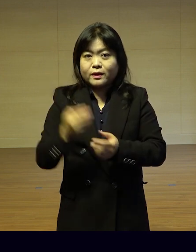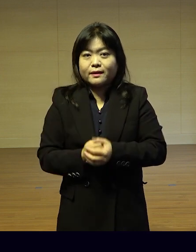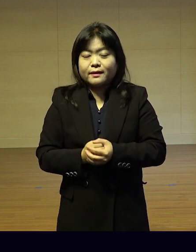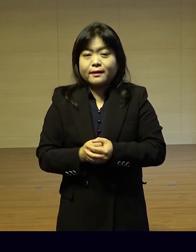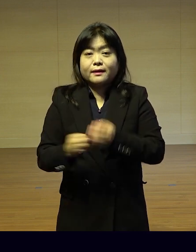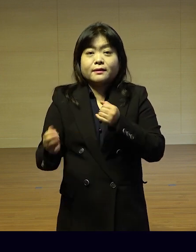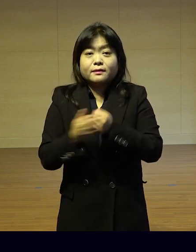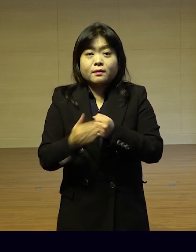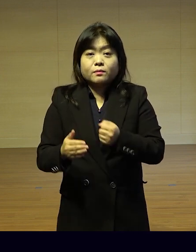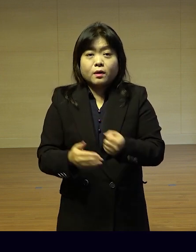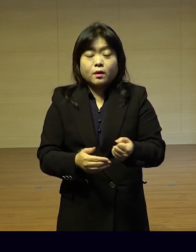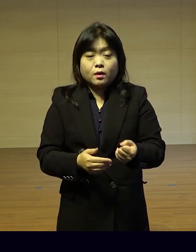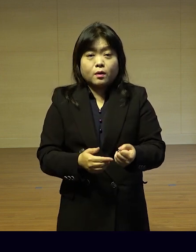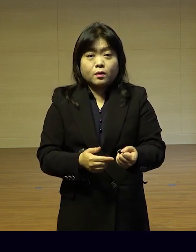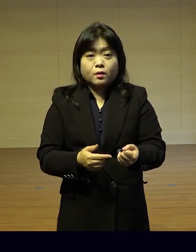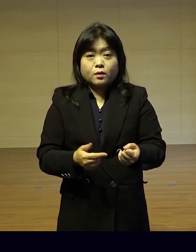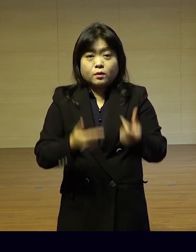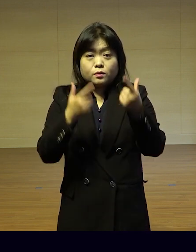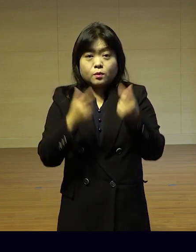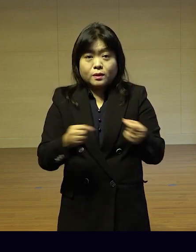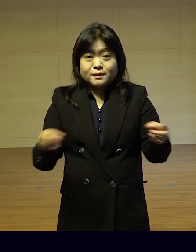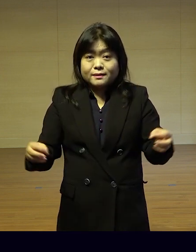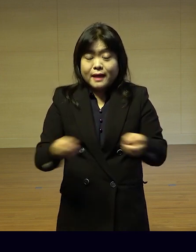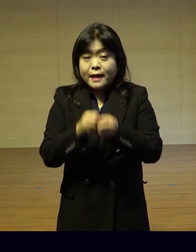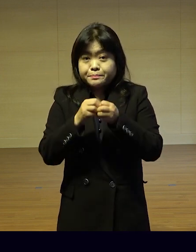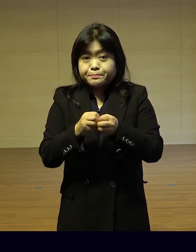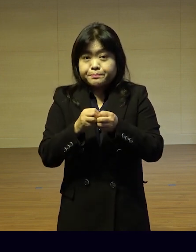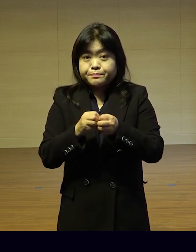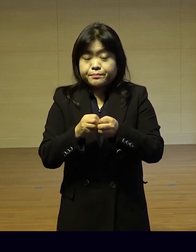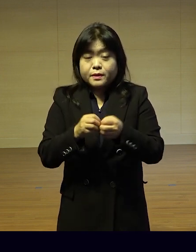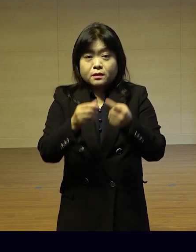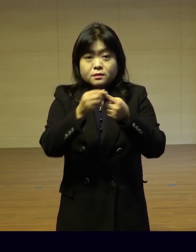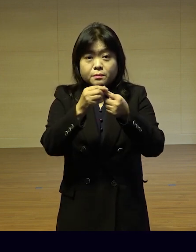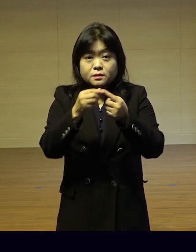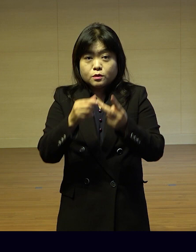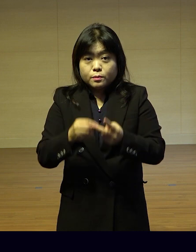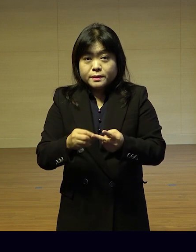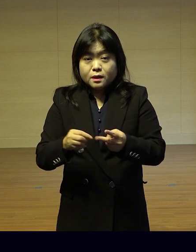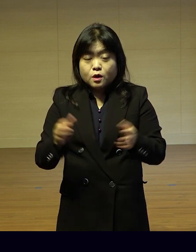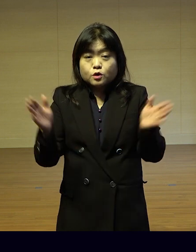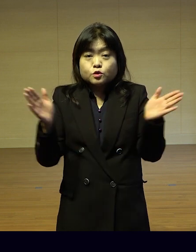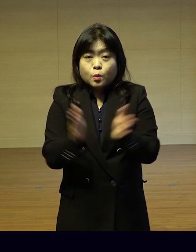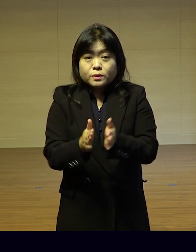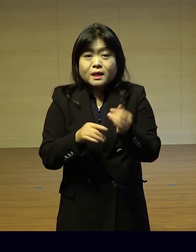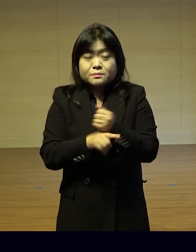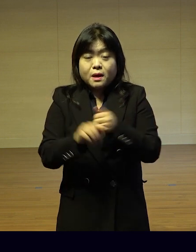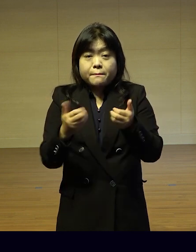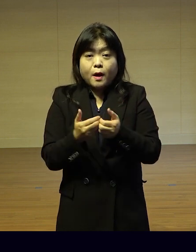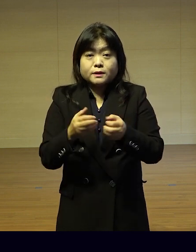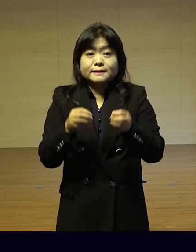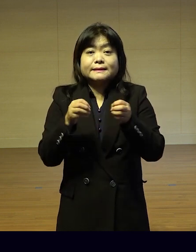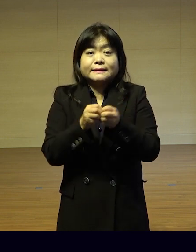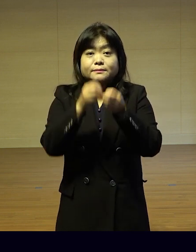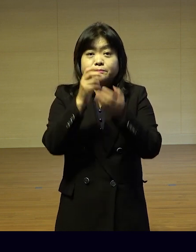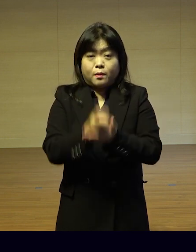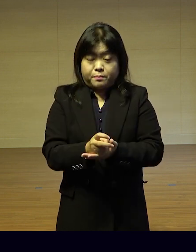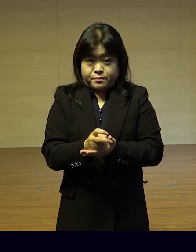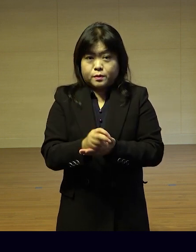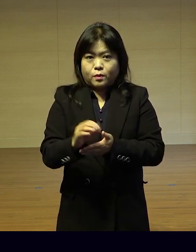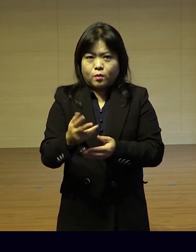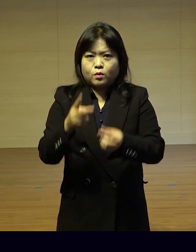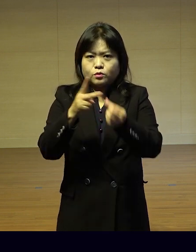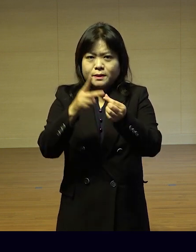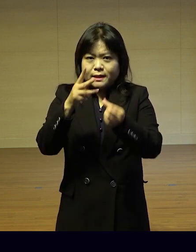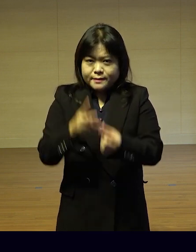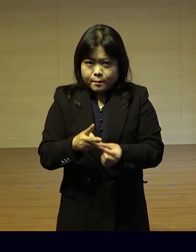그래서 동일에서 대립으로 가는 첫 번째에서 두 번째로 가는 것은 좁은 의미의 변증적 과정이고, 그 두